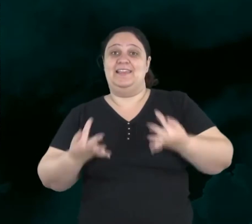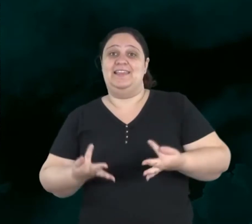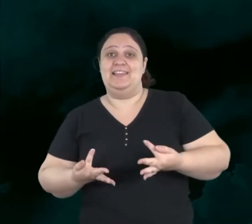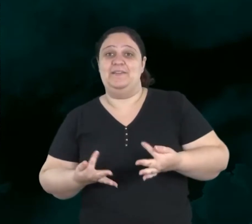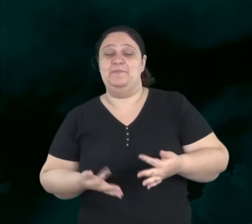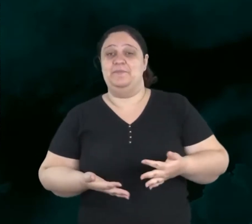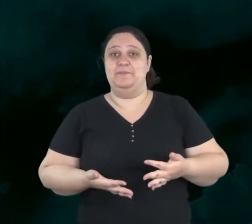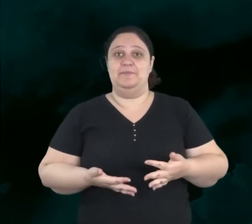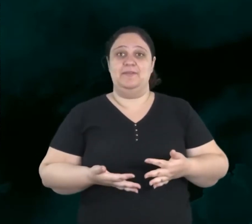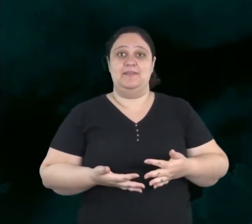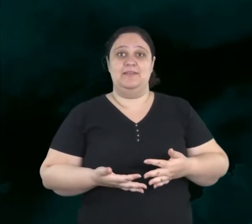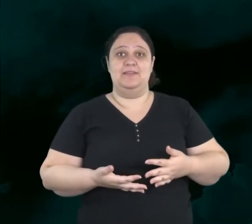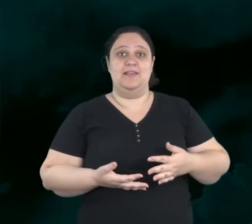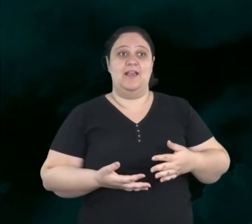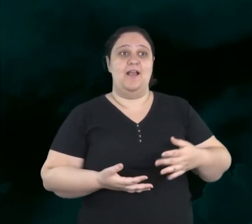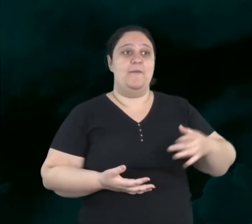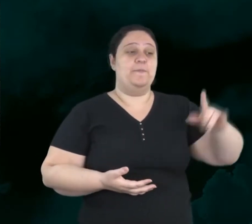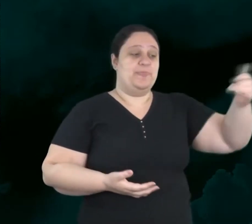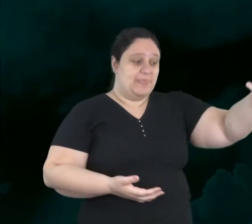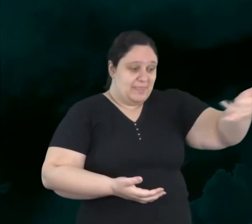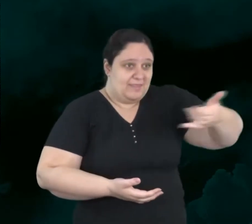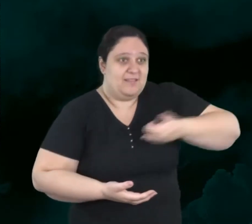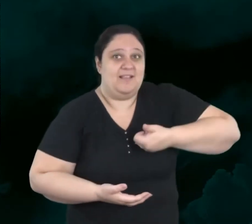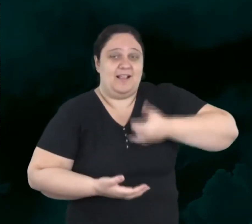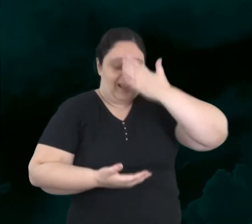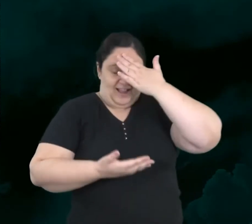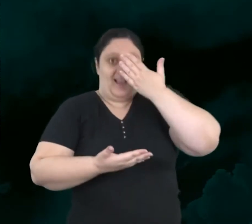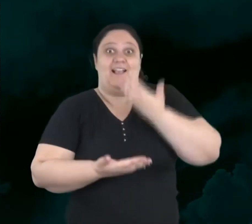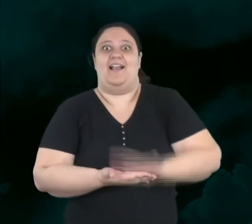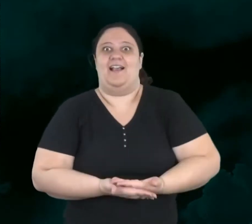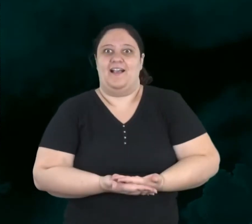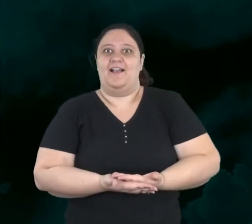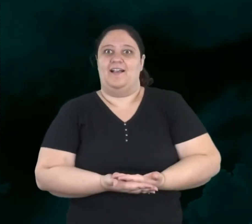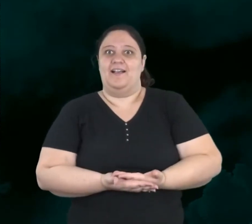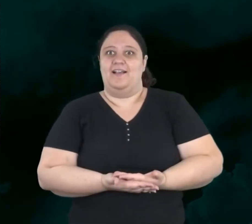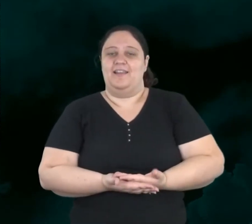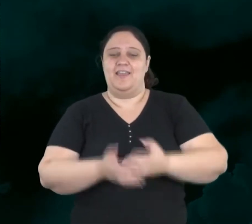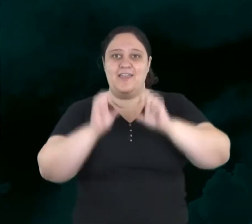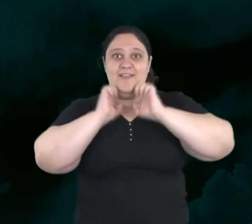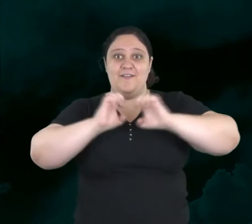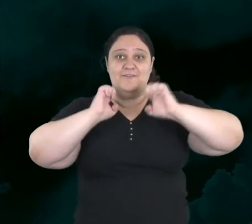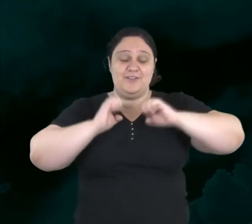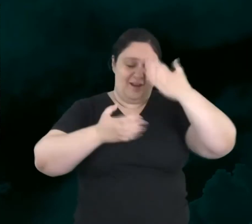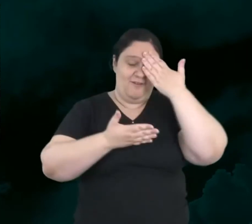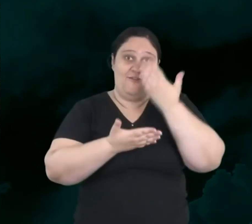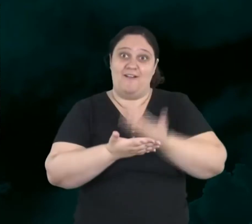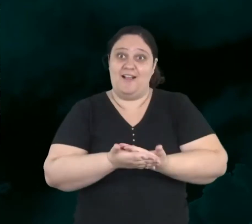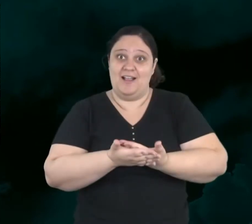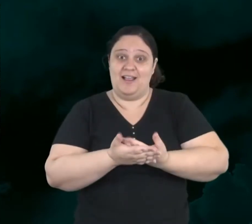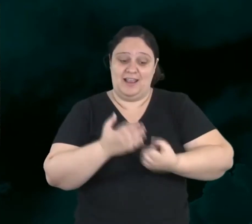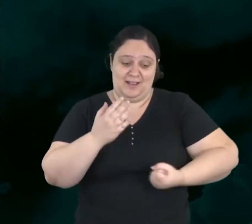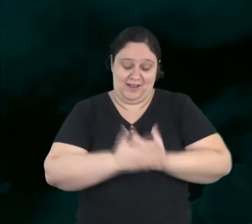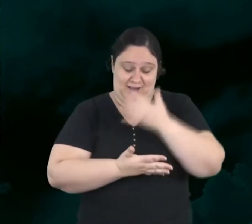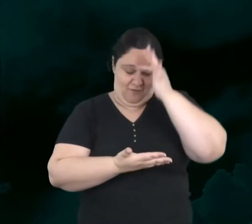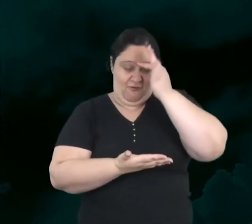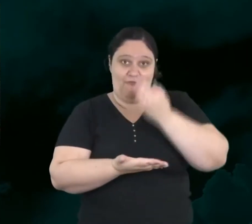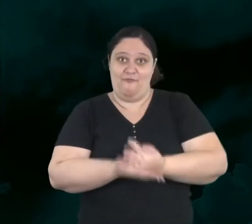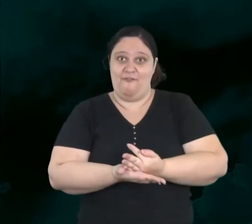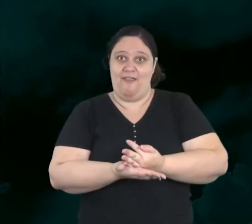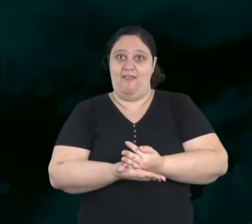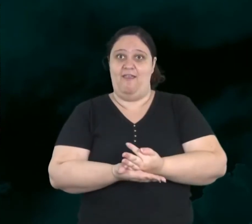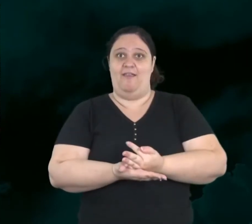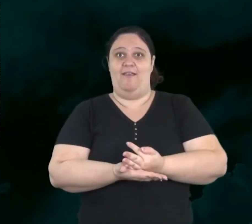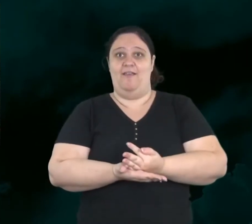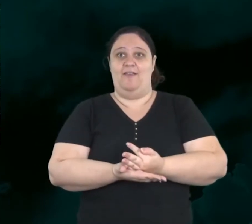na palavra do Evangelho, nos criou dentro de nós a nossa fé e nos dá a faculdade, nos